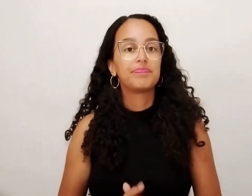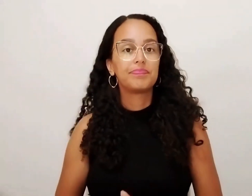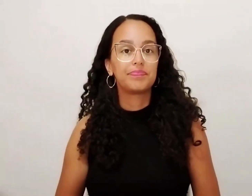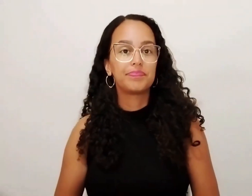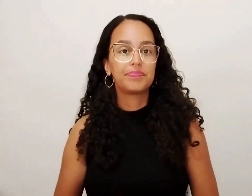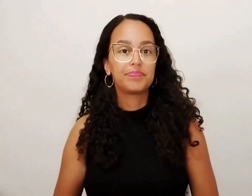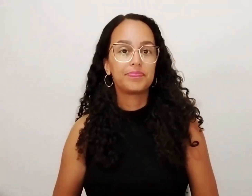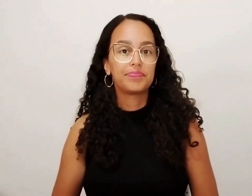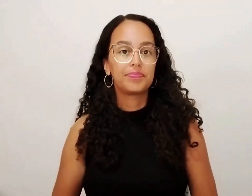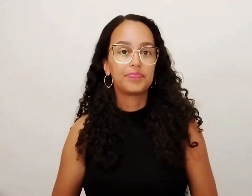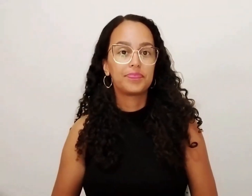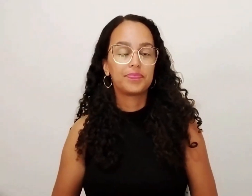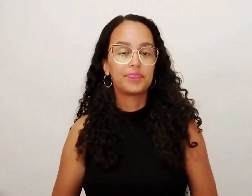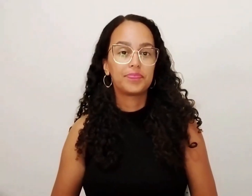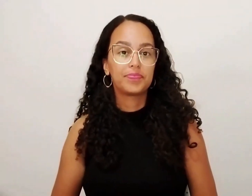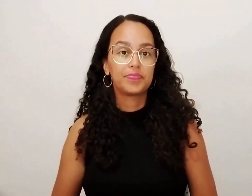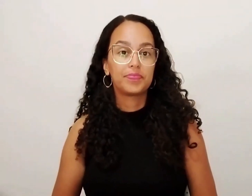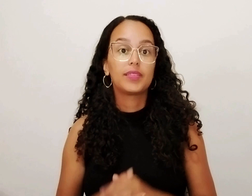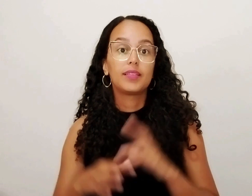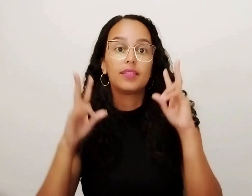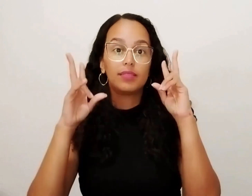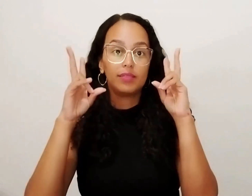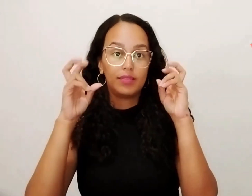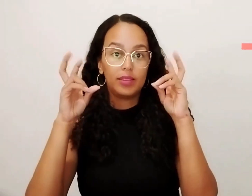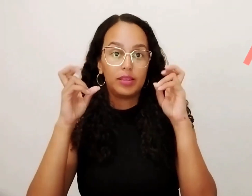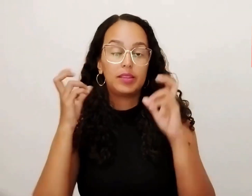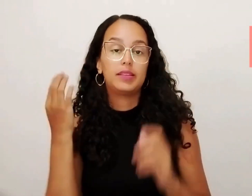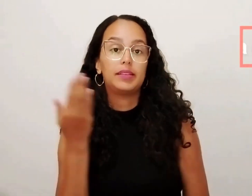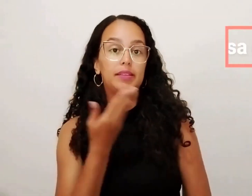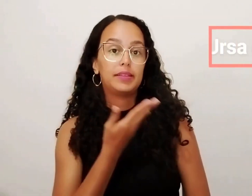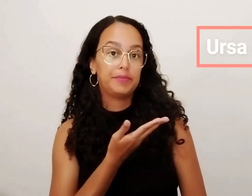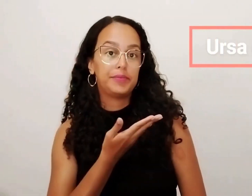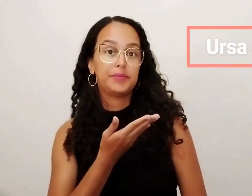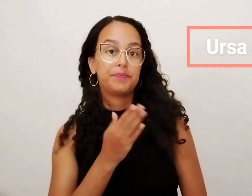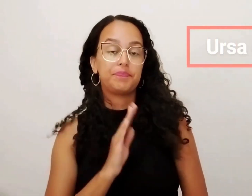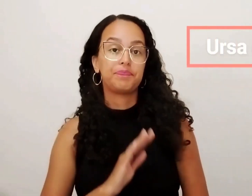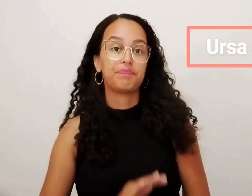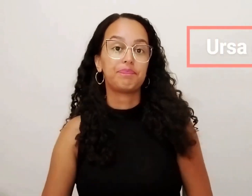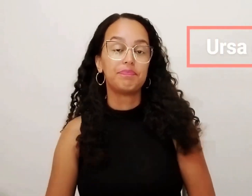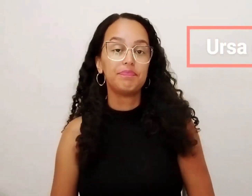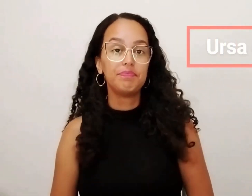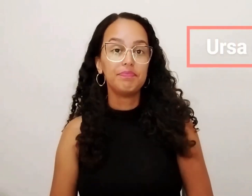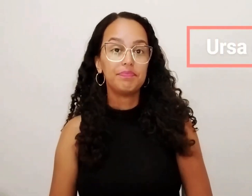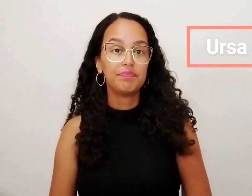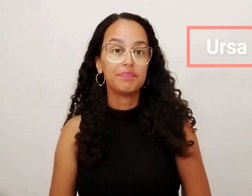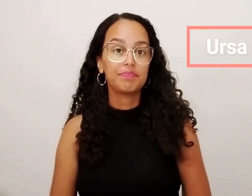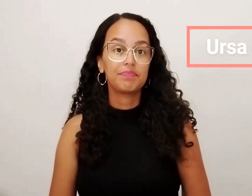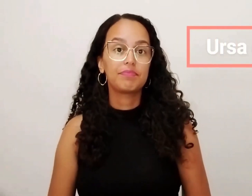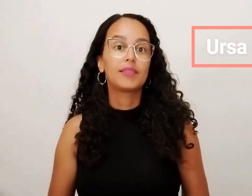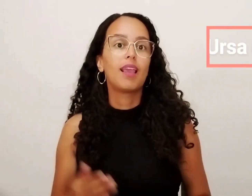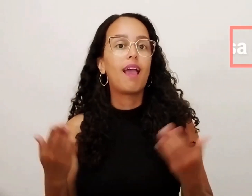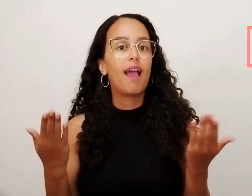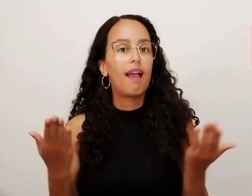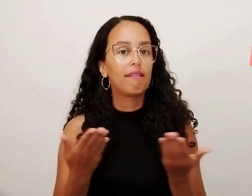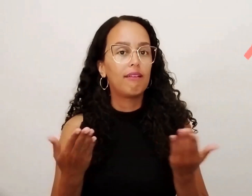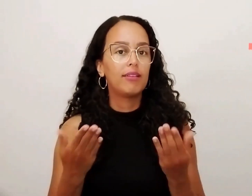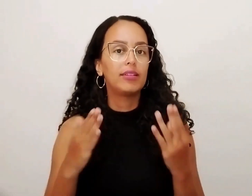O herói agora está sozinho e com fome, pois não há ninguém para caçar ou pescar por ele. A